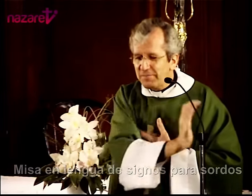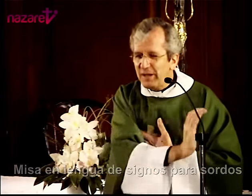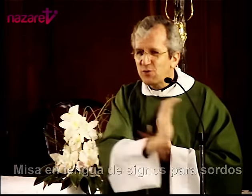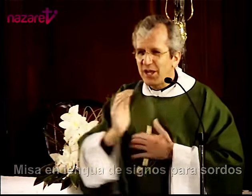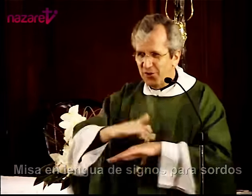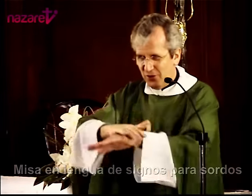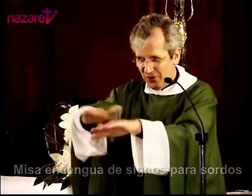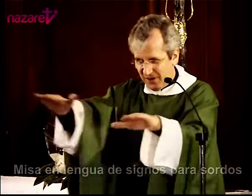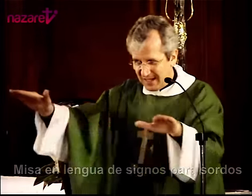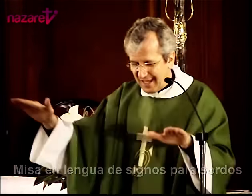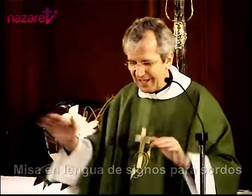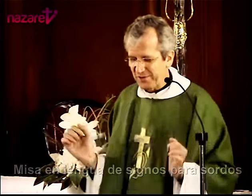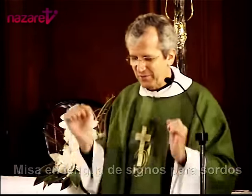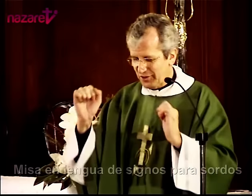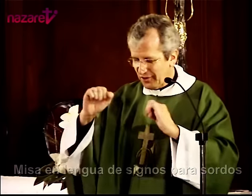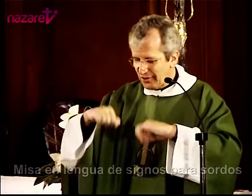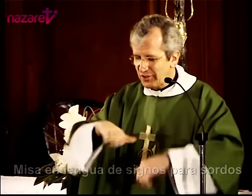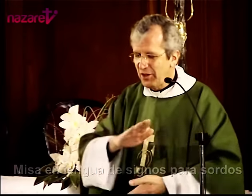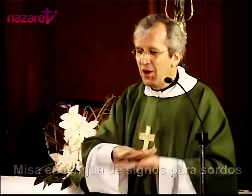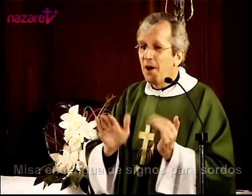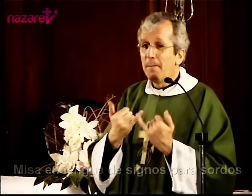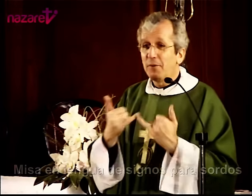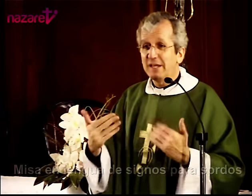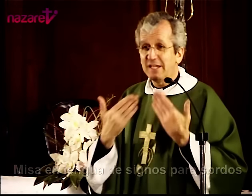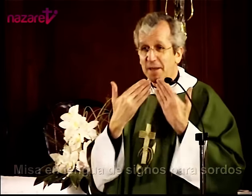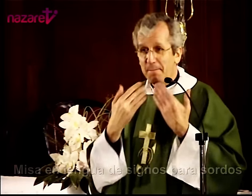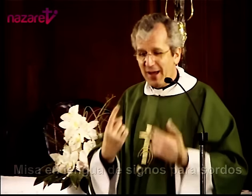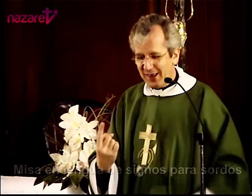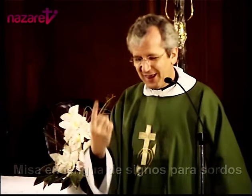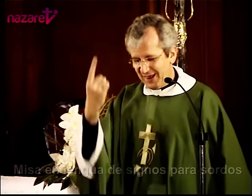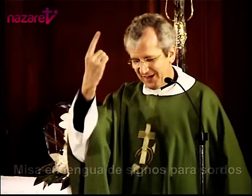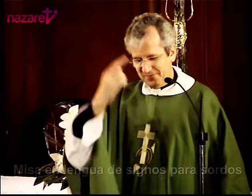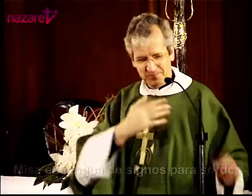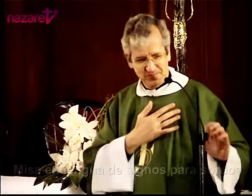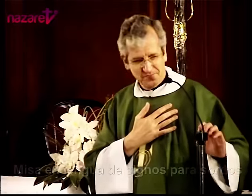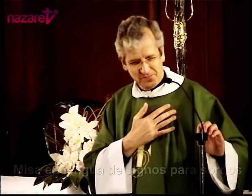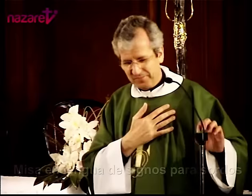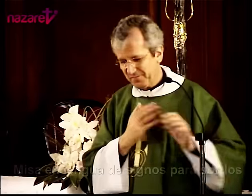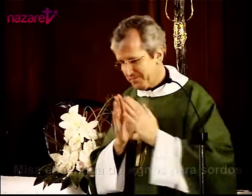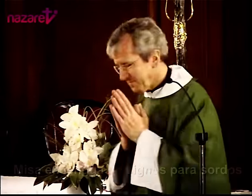Espíritu Santo, descienda sobre vosotros. Amén. Podéis ir en paz. Demos gracias a Dios.